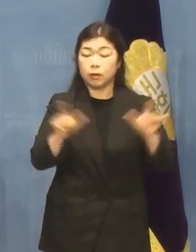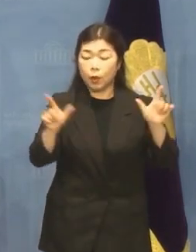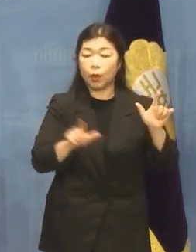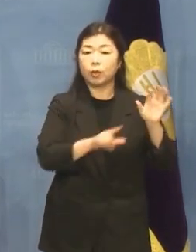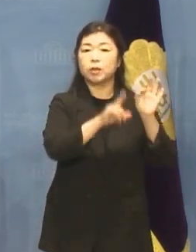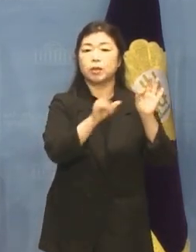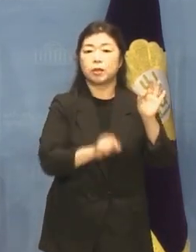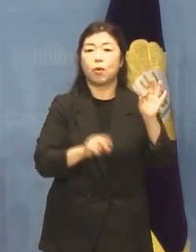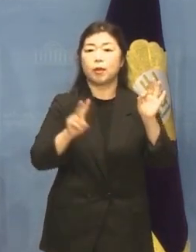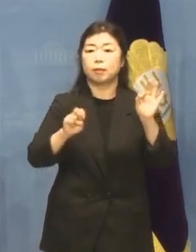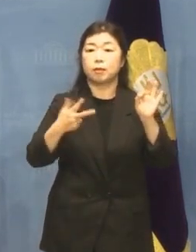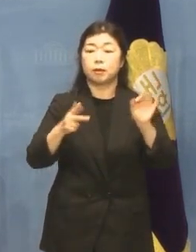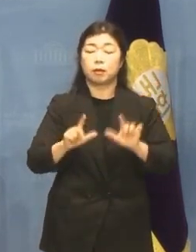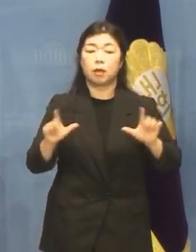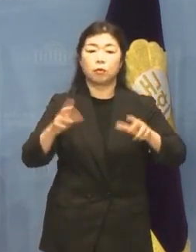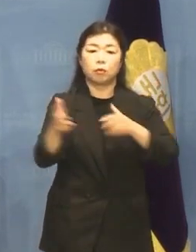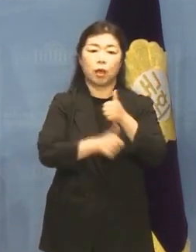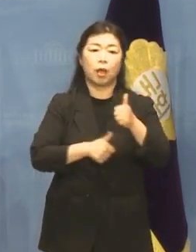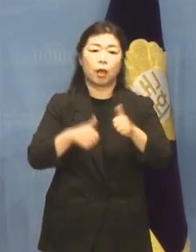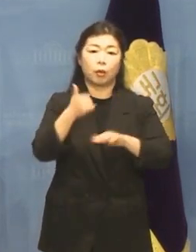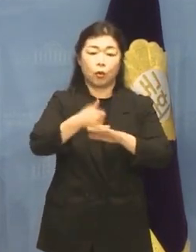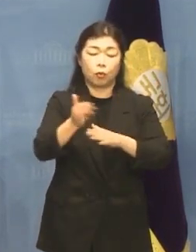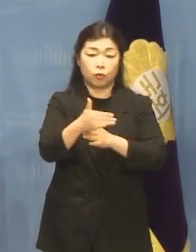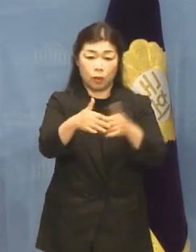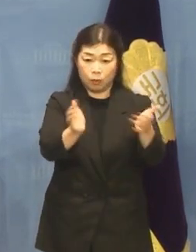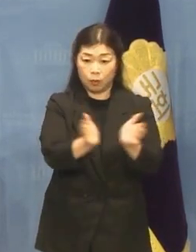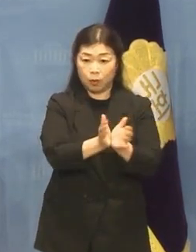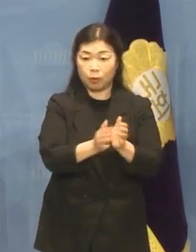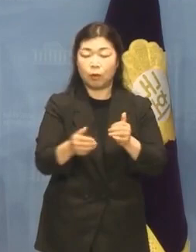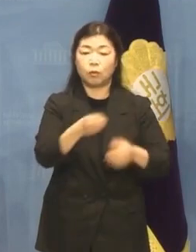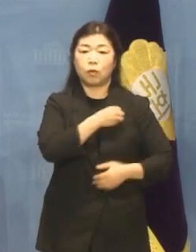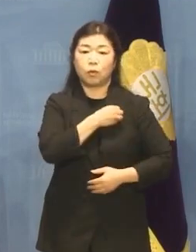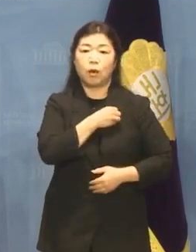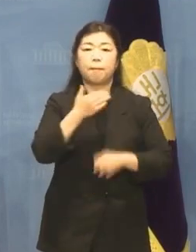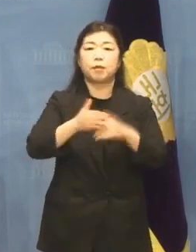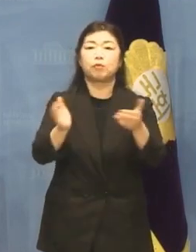2022년 10월 27일 국회 농림축산식품해양수산위원회 소속 더불어민주당 의원